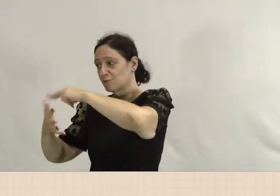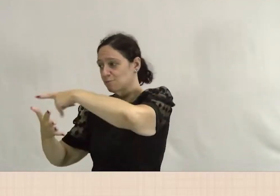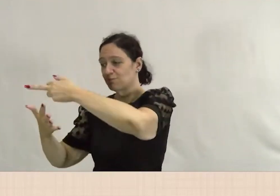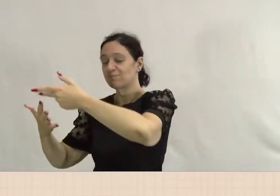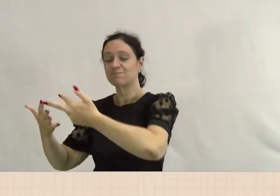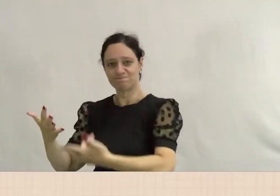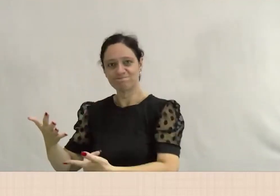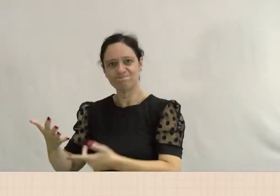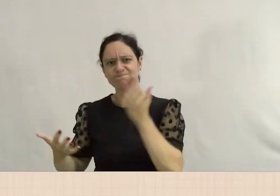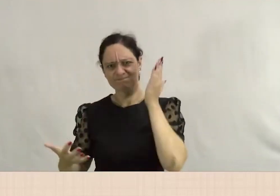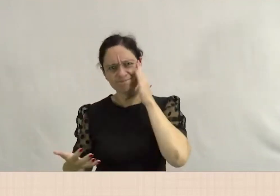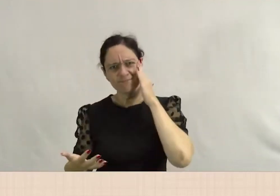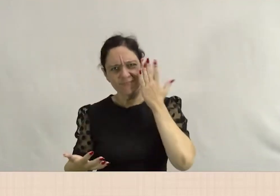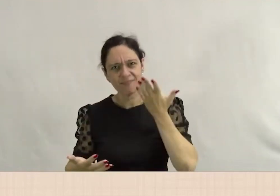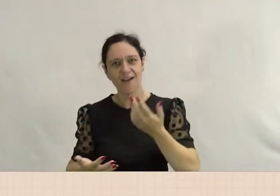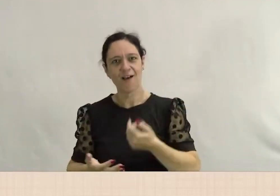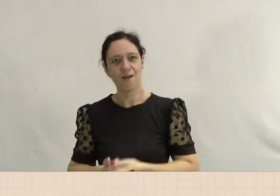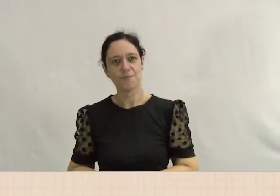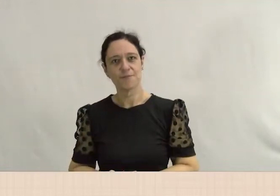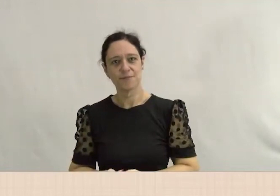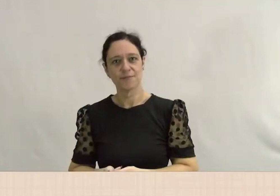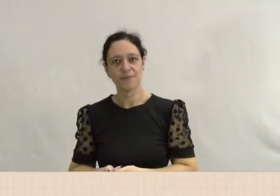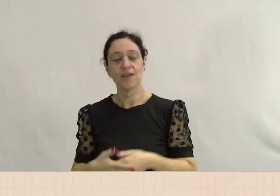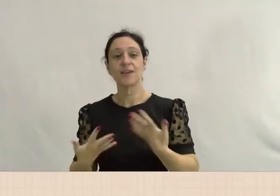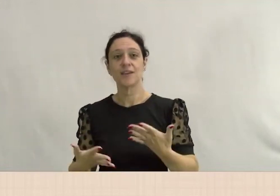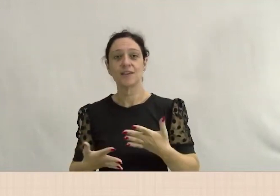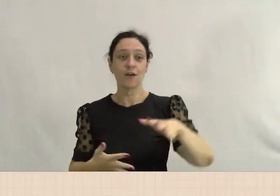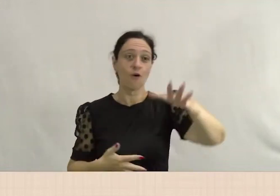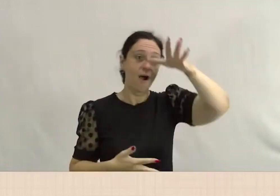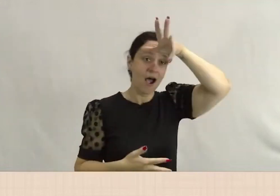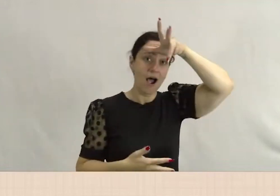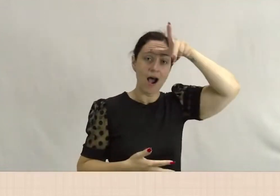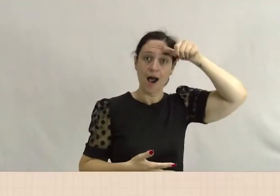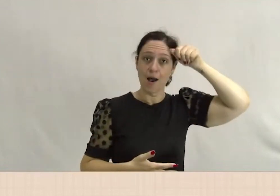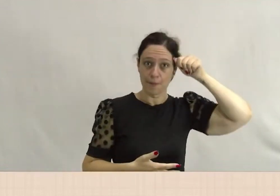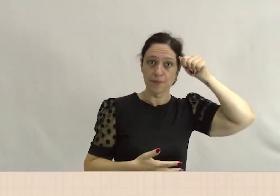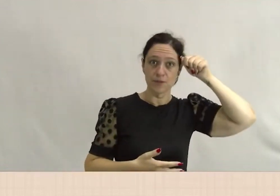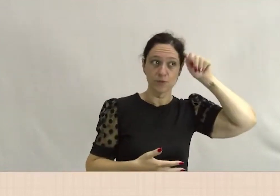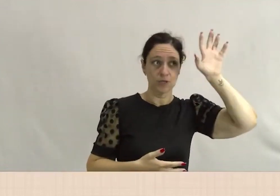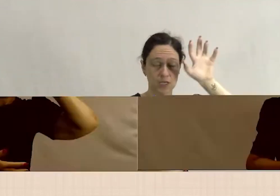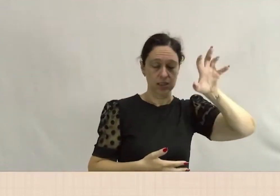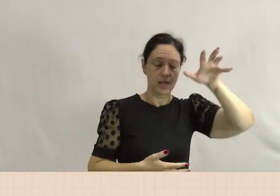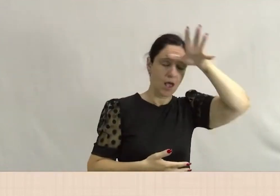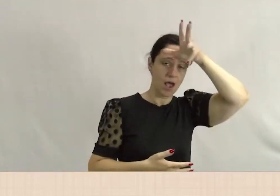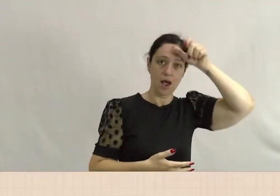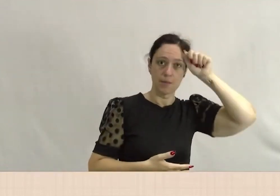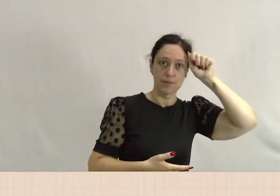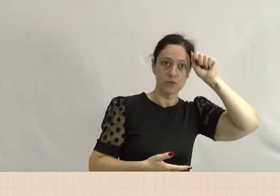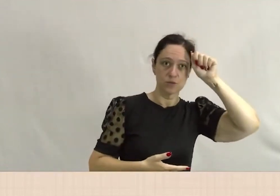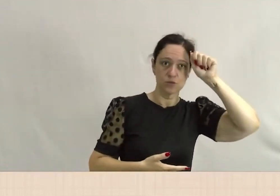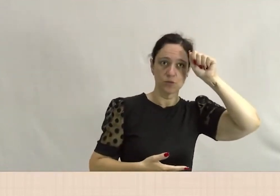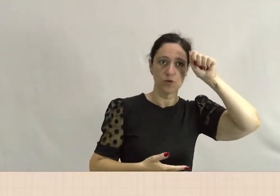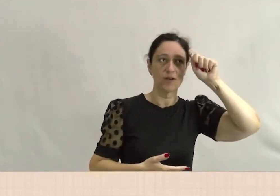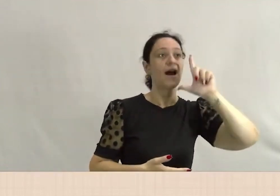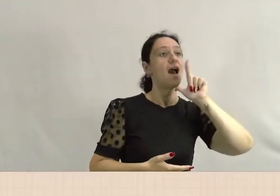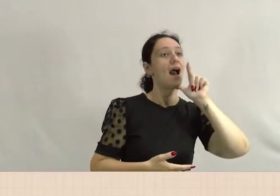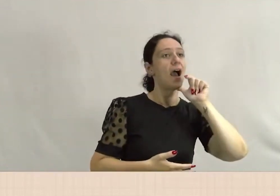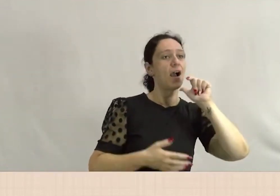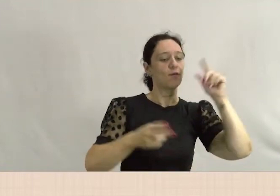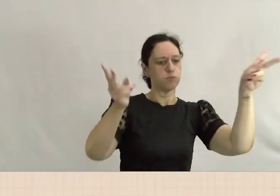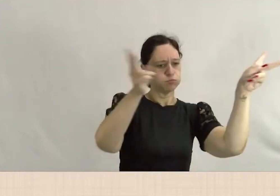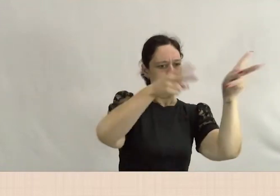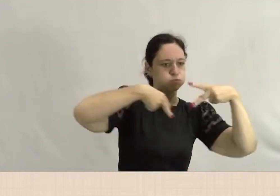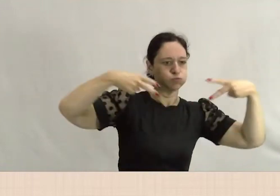Sabia? Vem lá da Amazônia, dá uma volta e rega aqui sudeste. Sabia disso